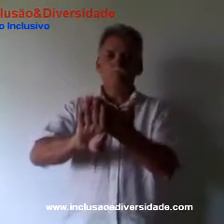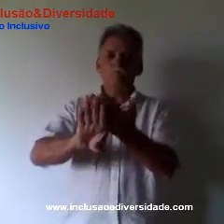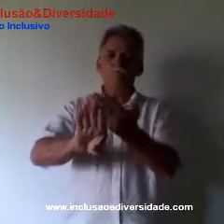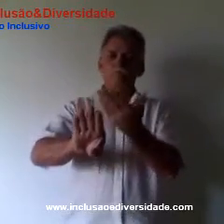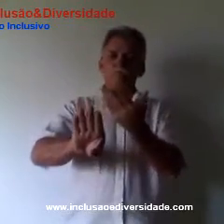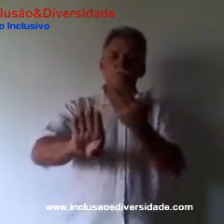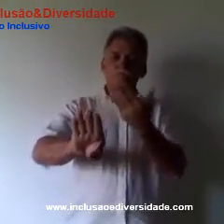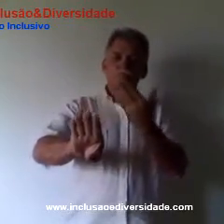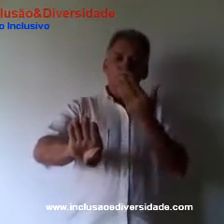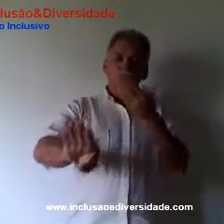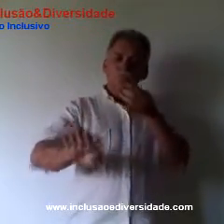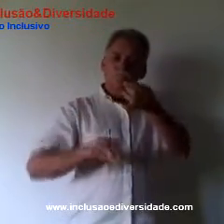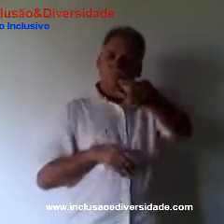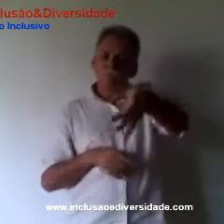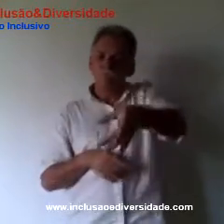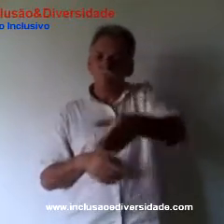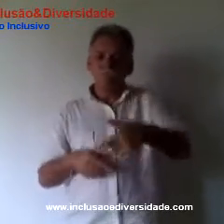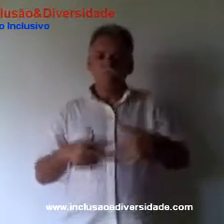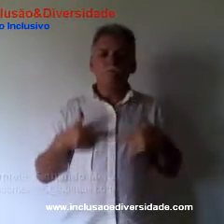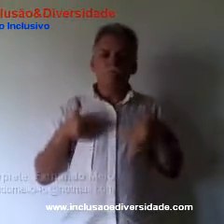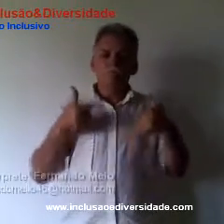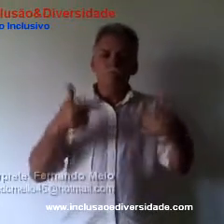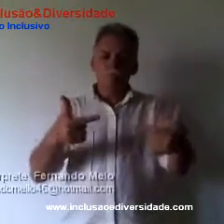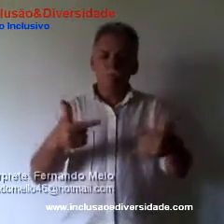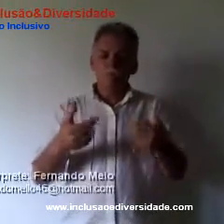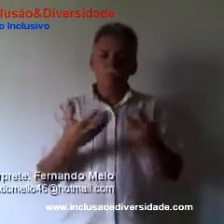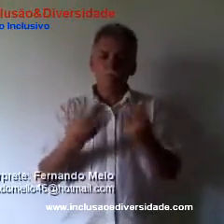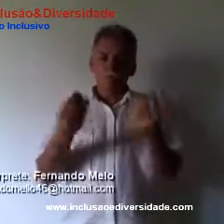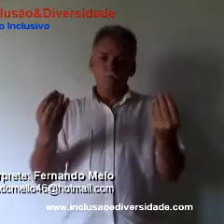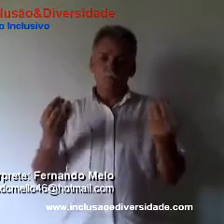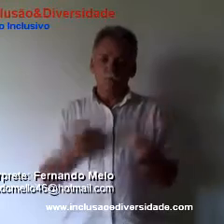luta. Muitas entidades hoje procuram